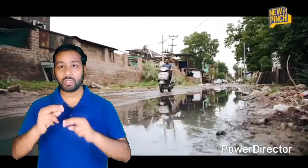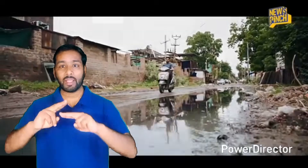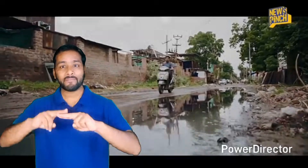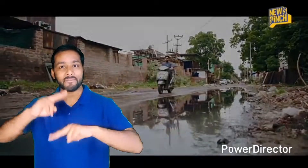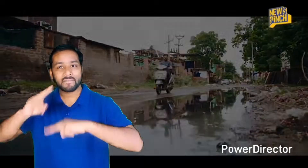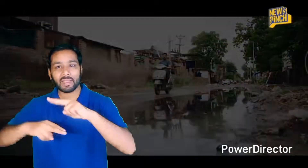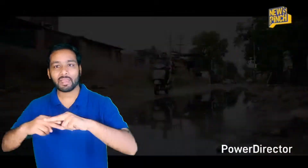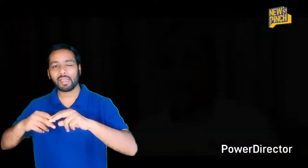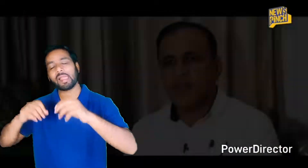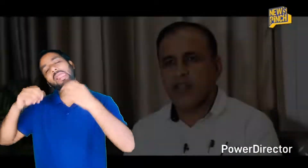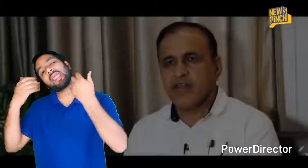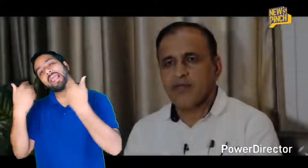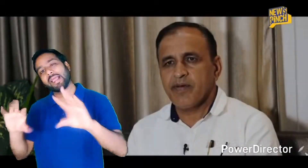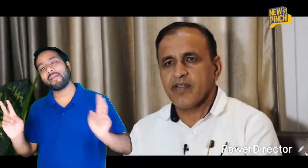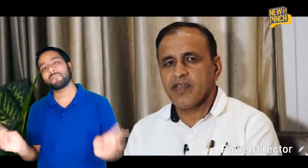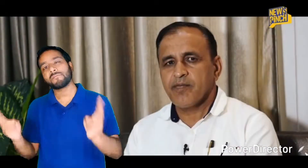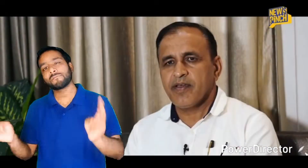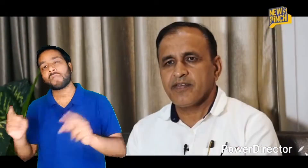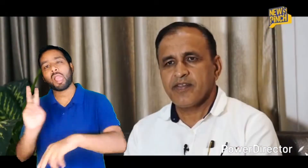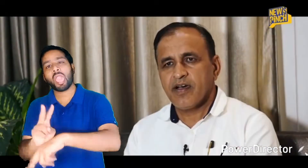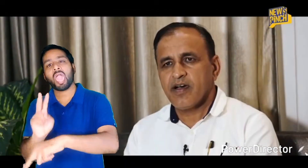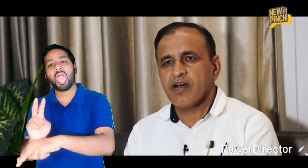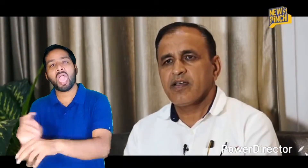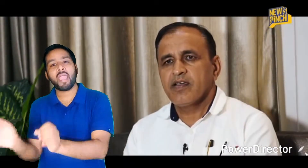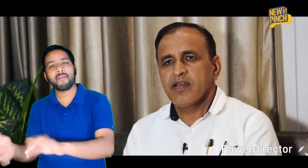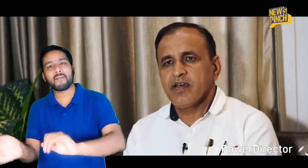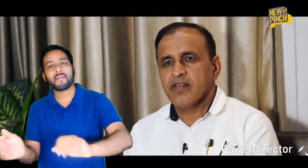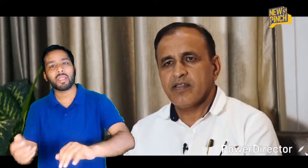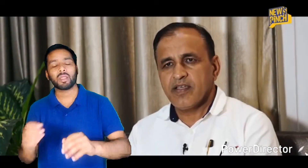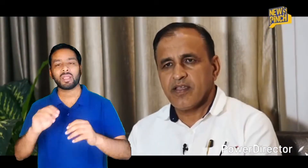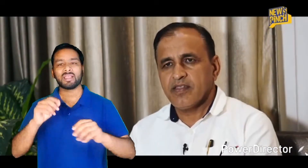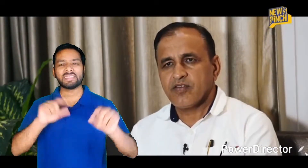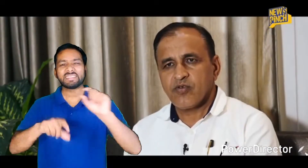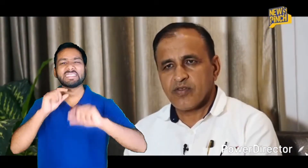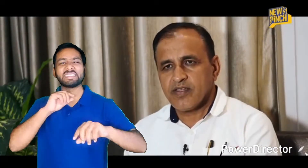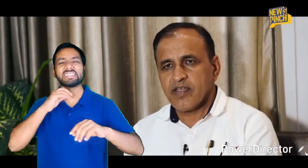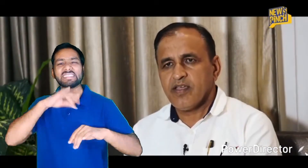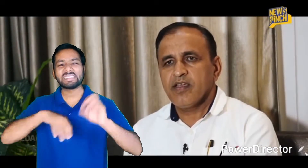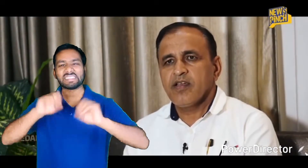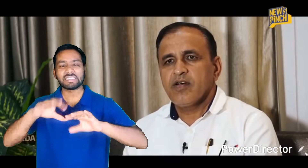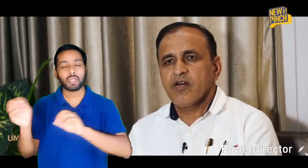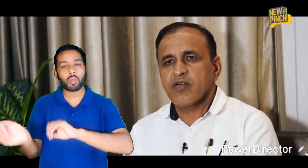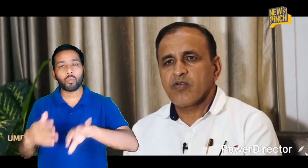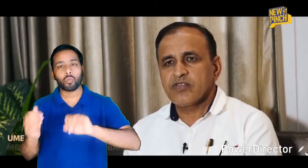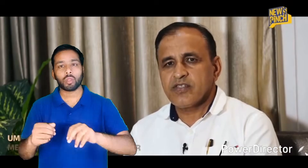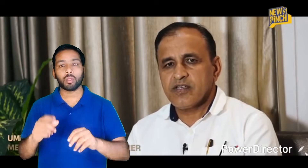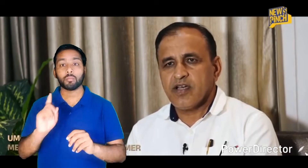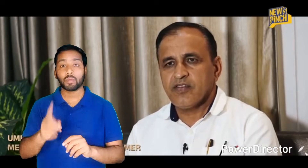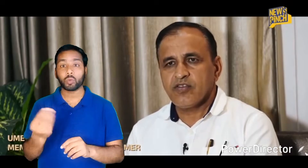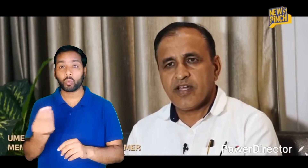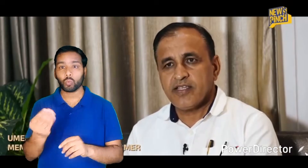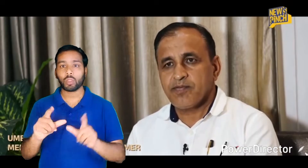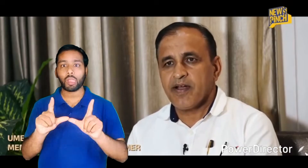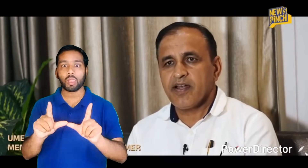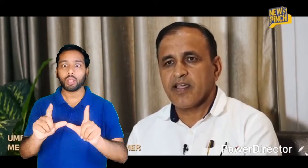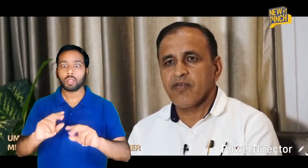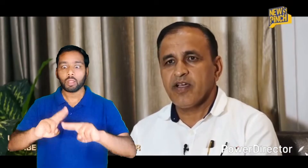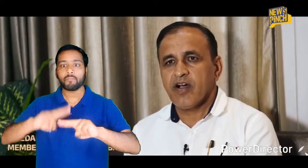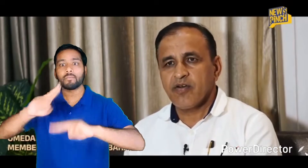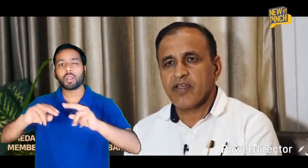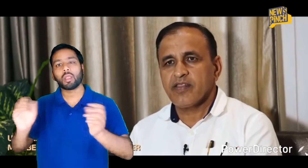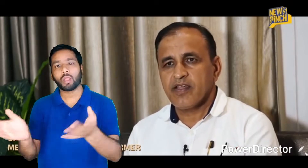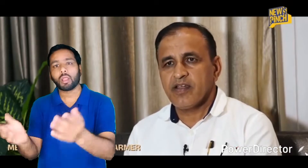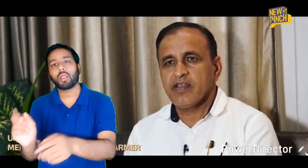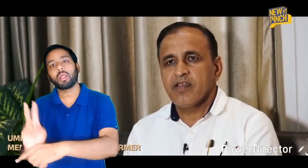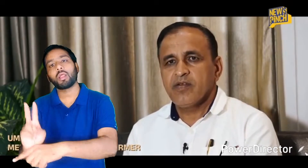और कुछ फैक्ट्रियां हैं जो बिना ट्रीटमेंट किए पानी सीधा नदी के अंदर छोड़ देते हैं, और कुछ अनऑथराइज्ड प्लांट लगे